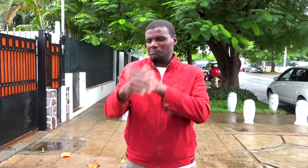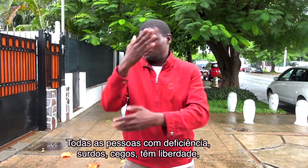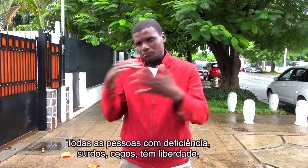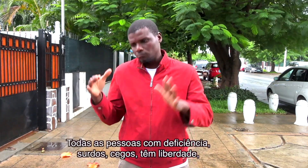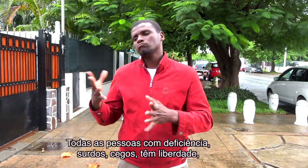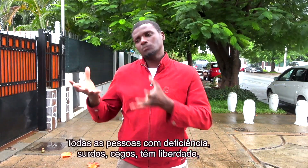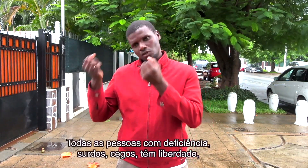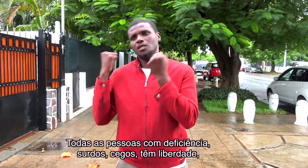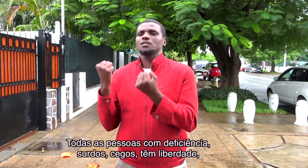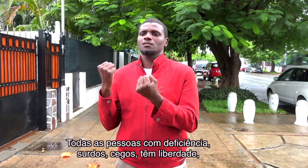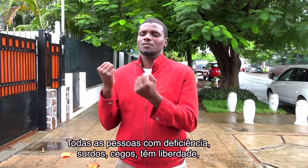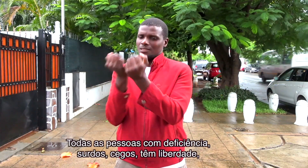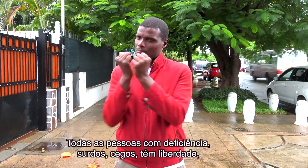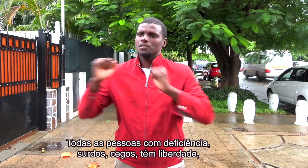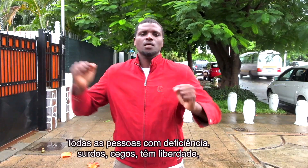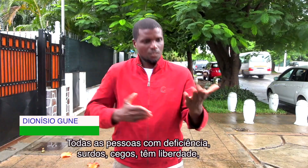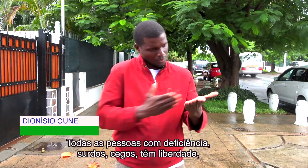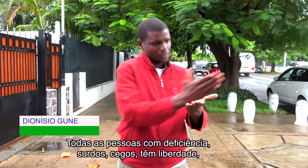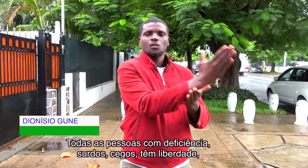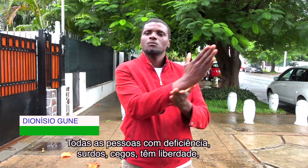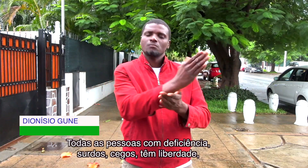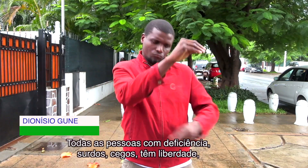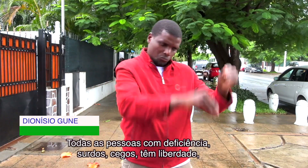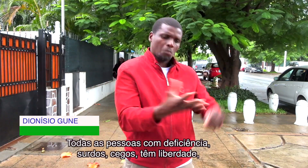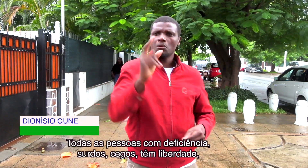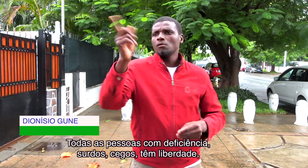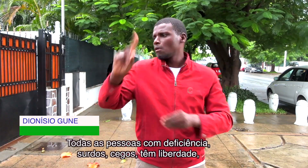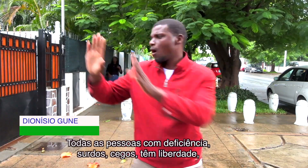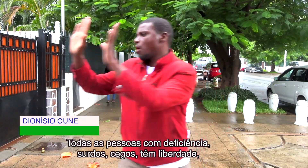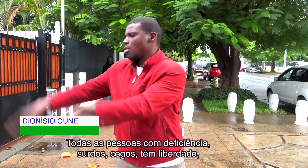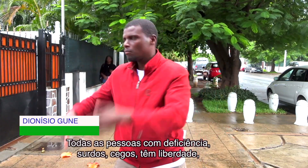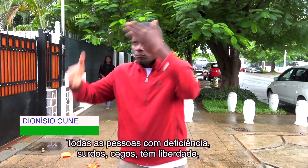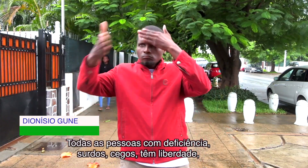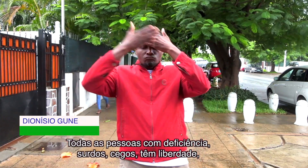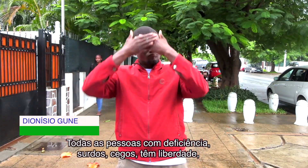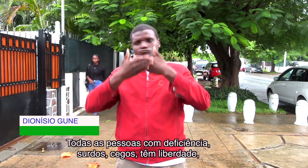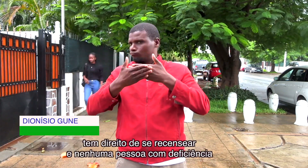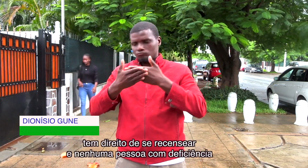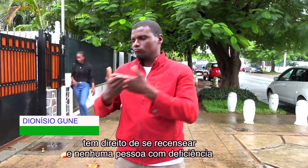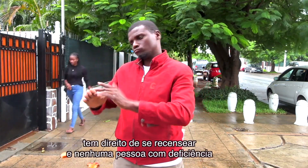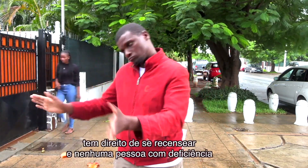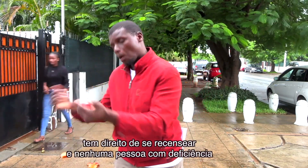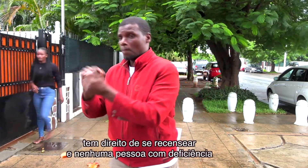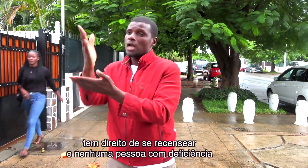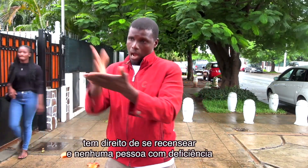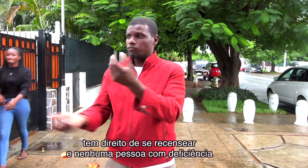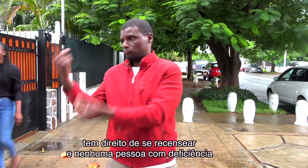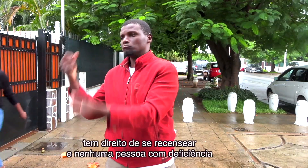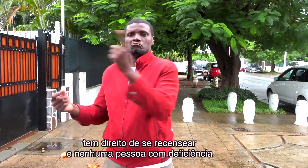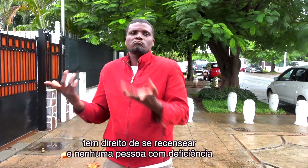Todas as pessoas com deficiência, surdos, cegos, têm liberdade, têm direito de se licenciar. E